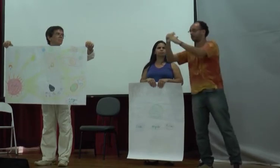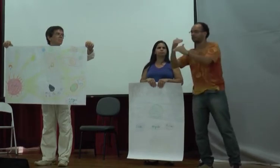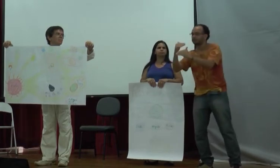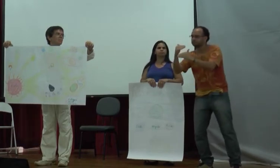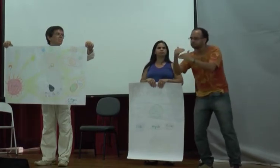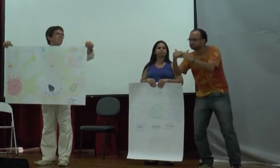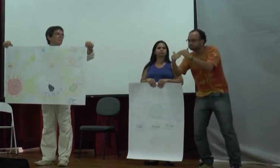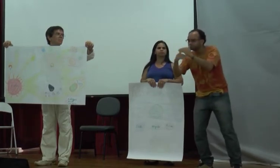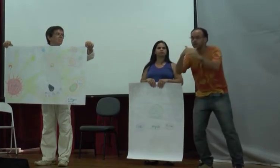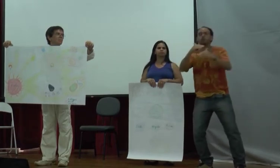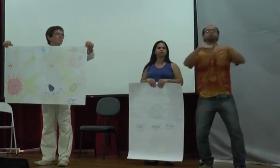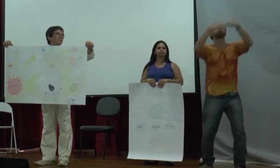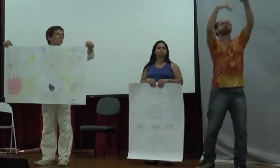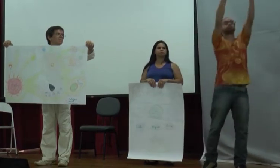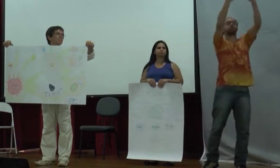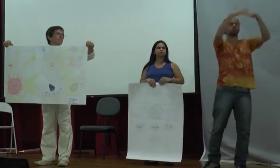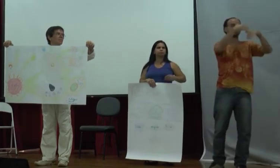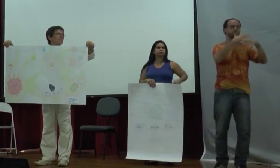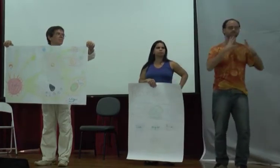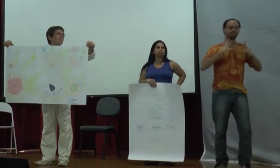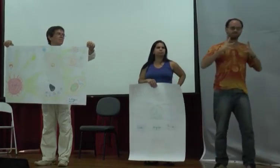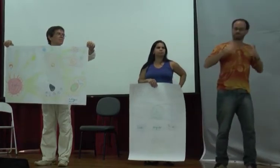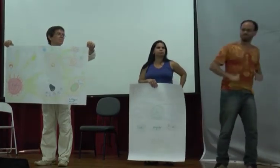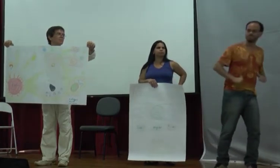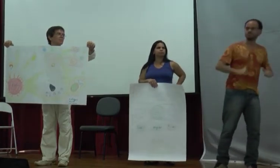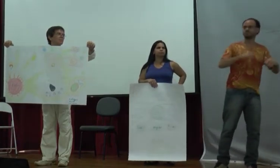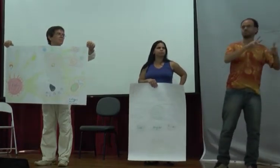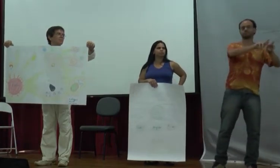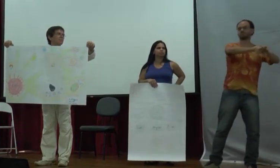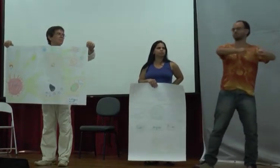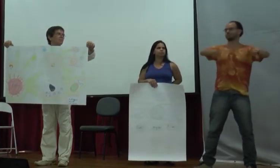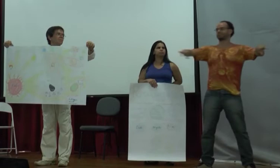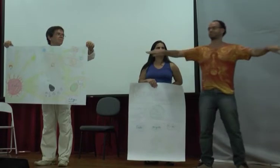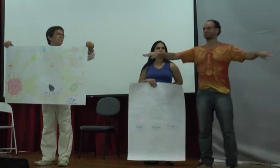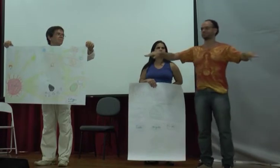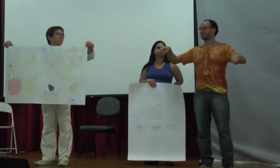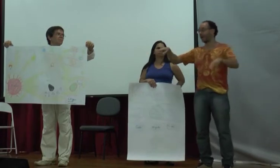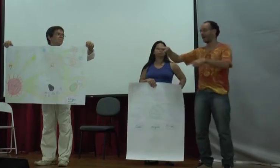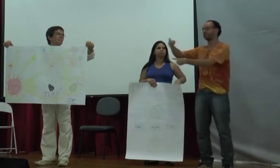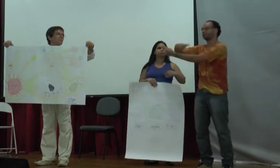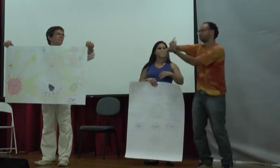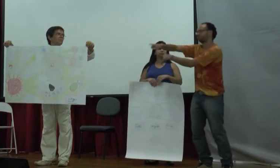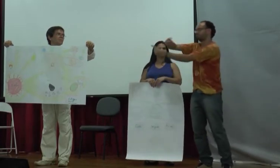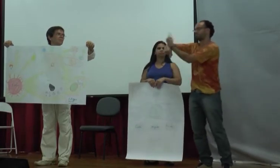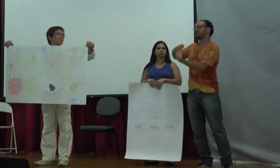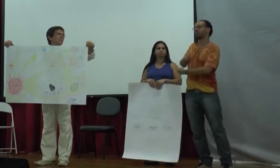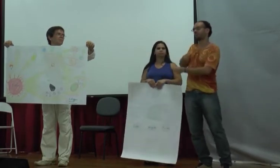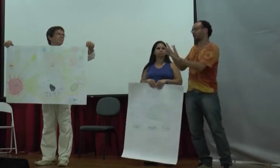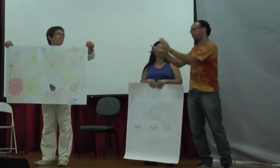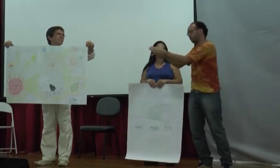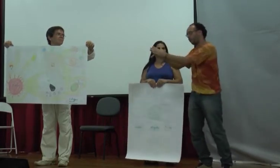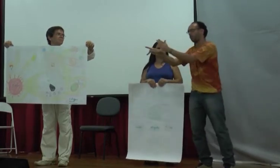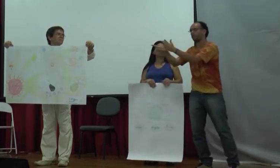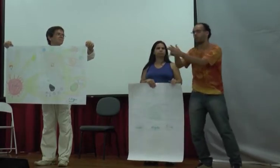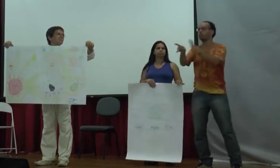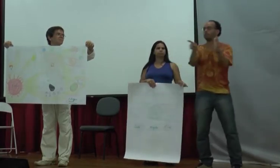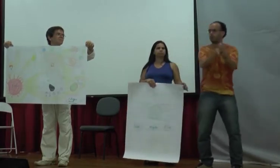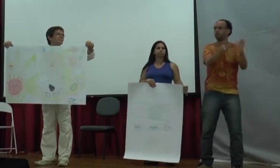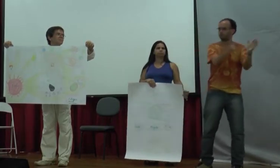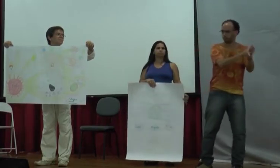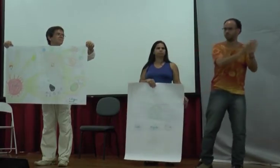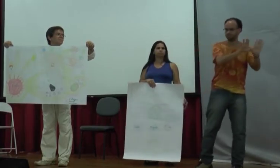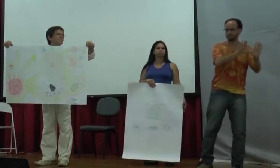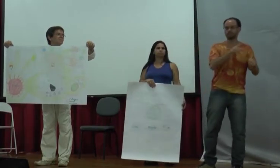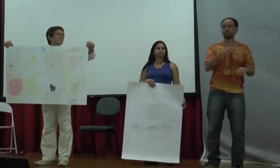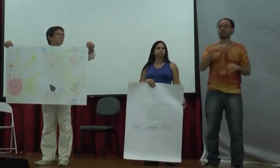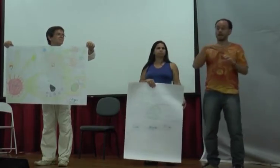Não existem mundos iguais, cada um tem um ponto de progresso diferente um do outro. Né? E as